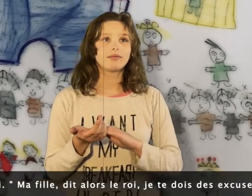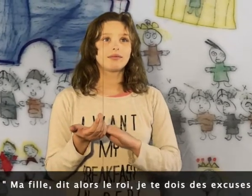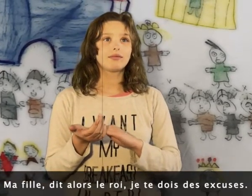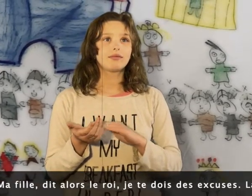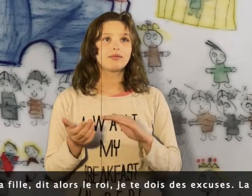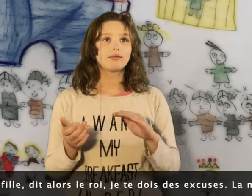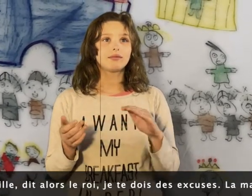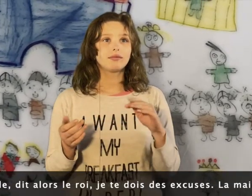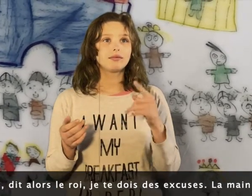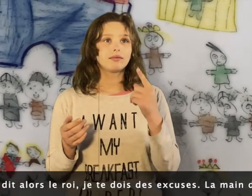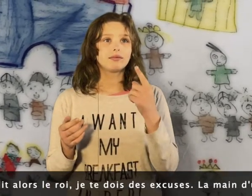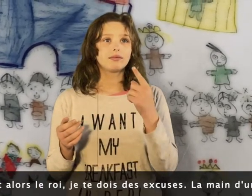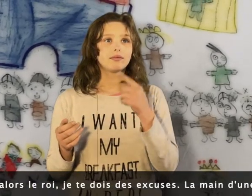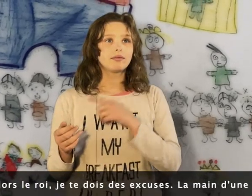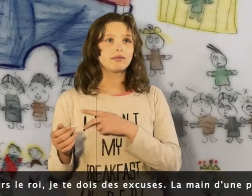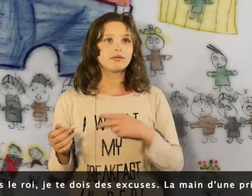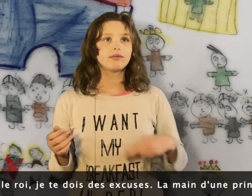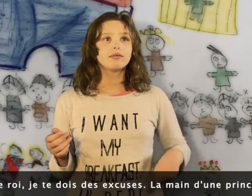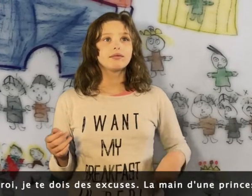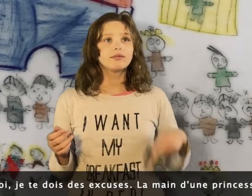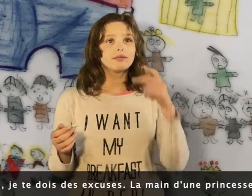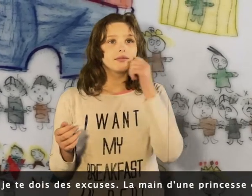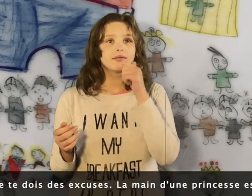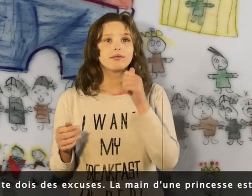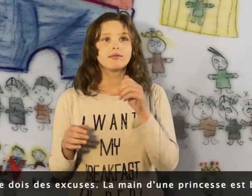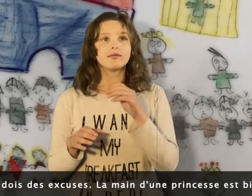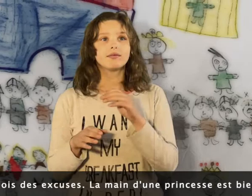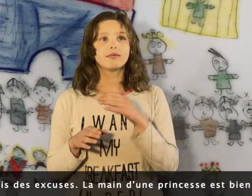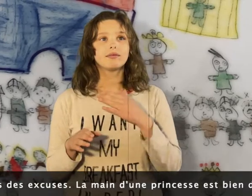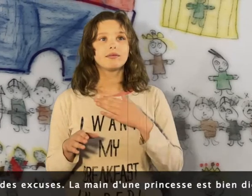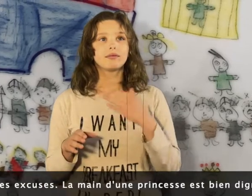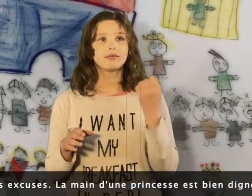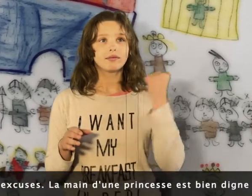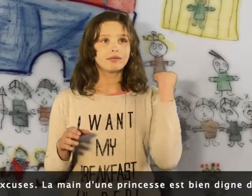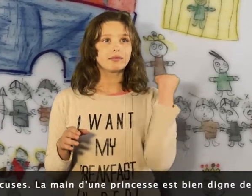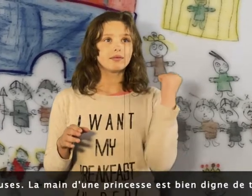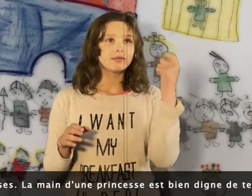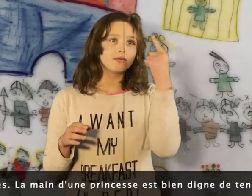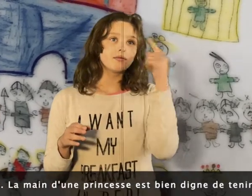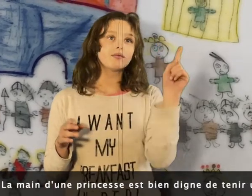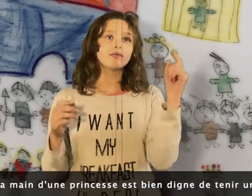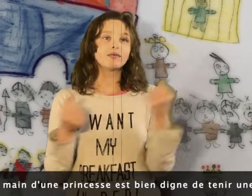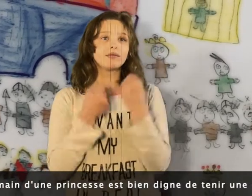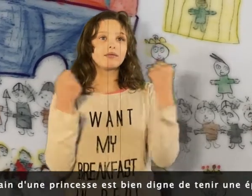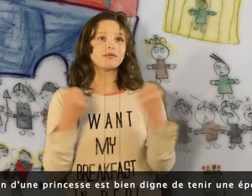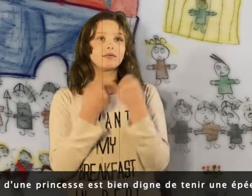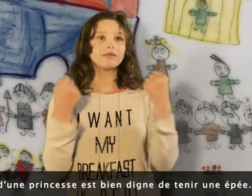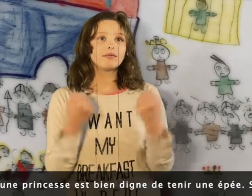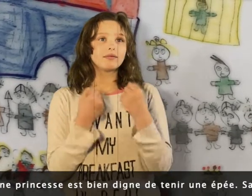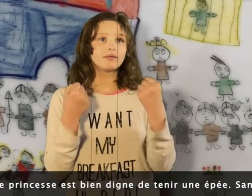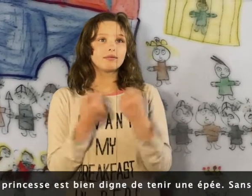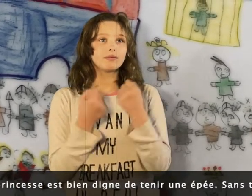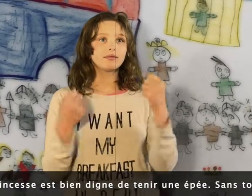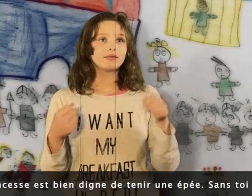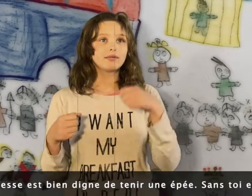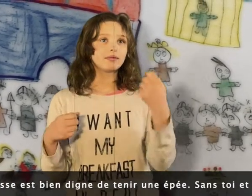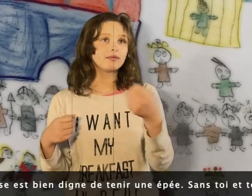« Ma fille, dit alors le roi, je te dois des excuses. La main d'une princesse est bien digne de tenir une épée.